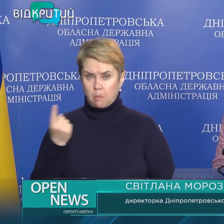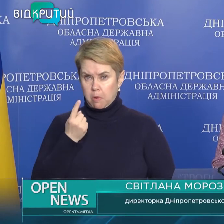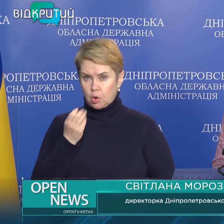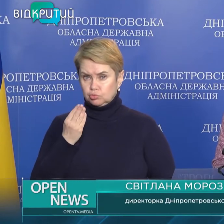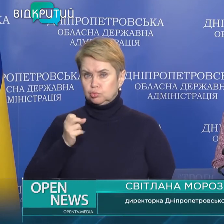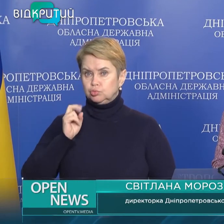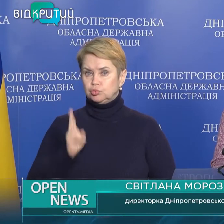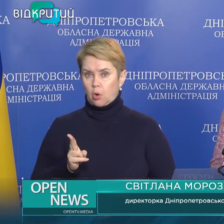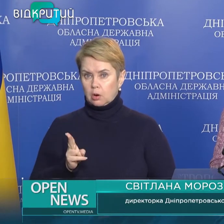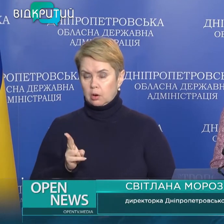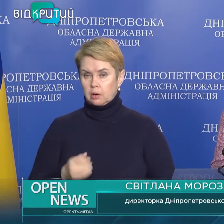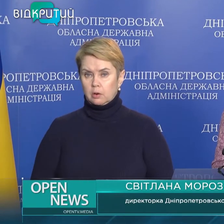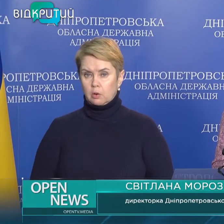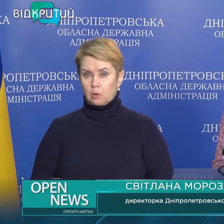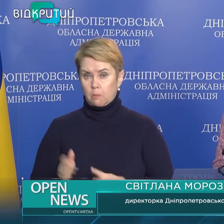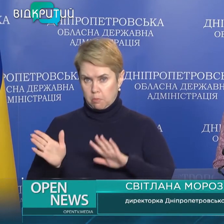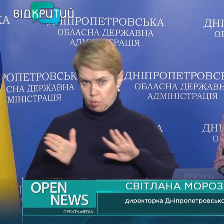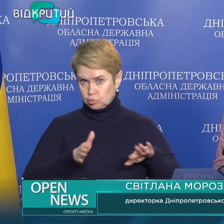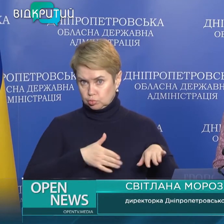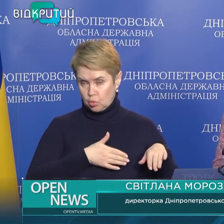шок пройшов,